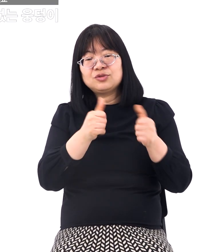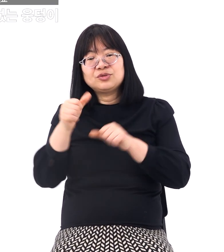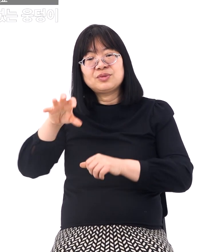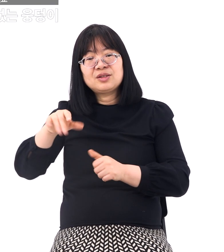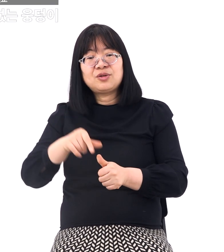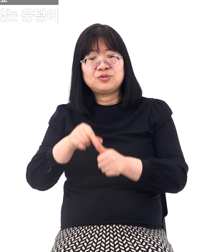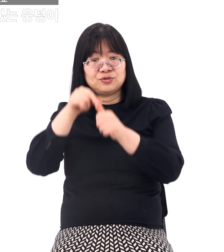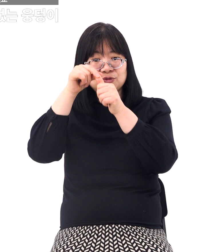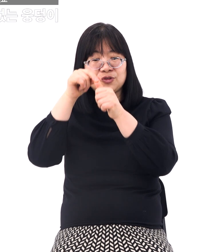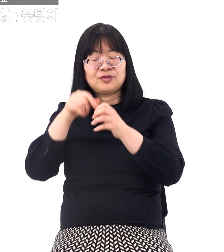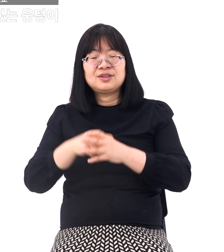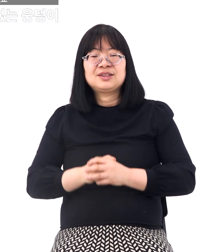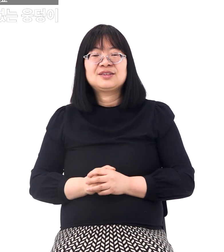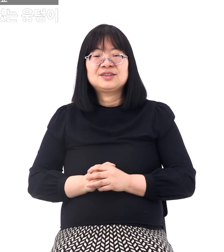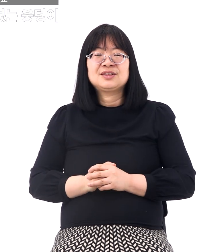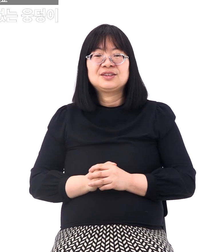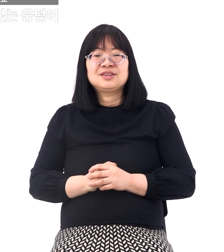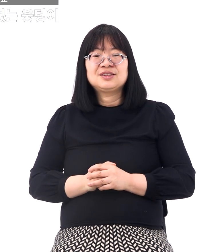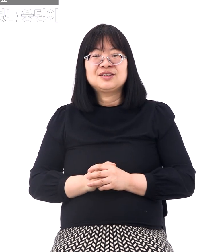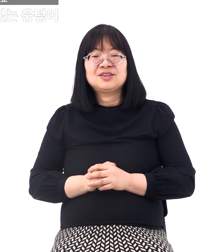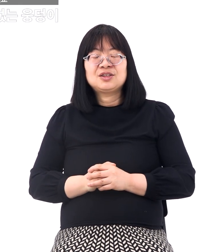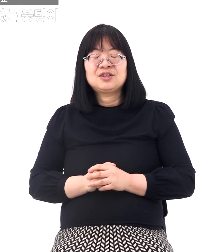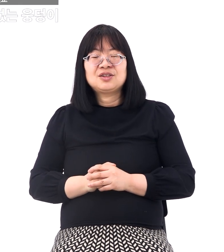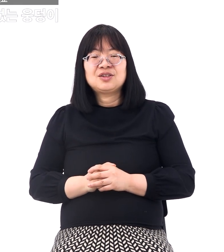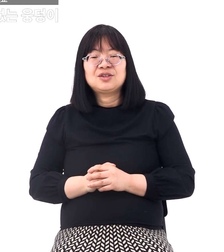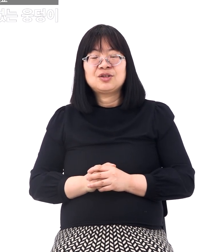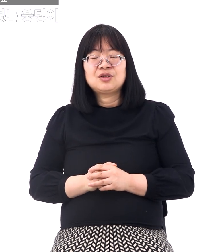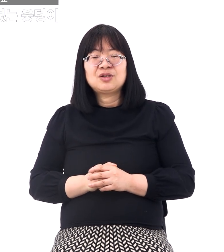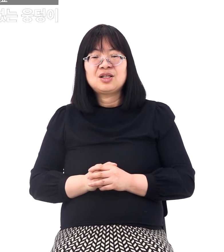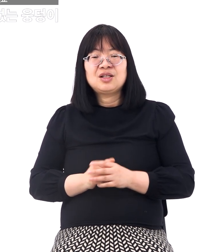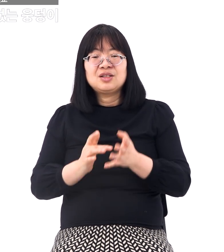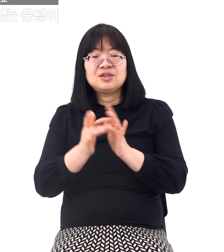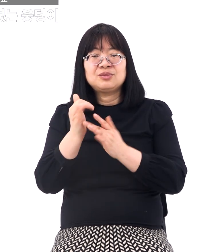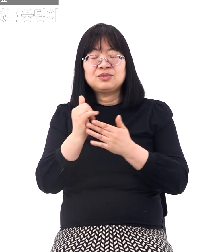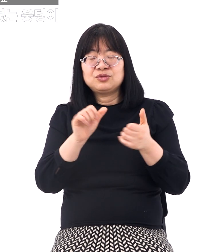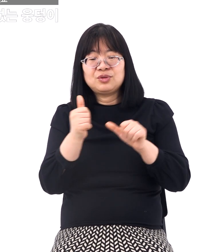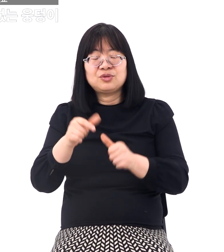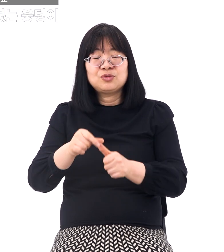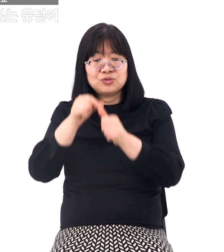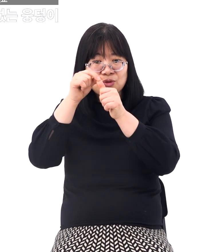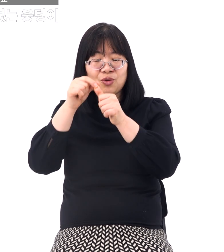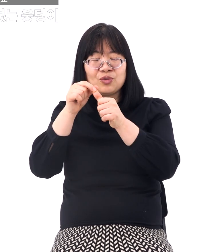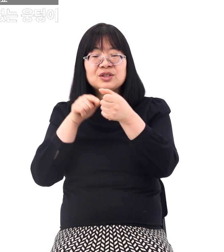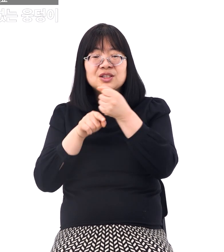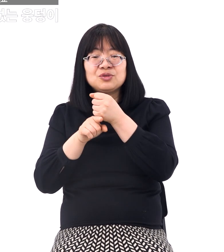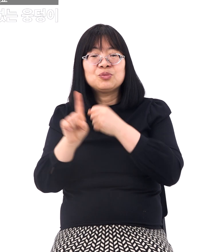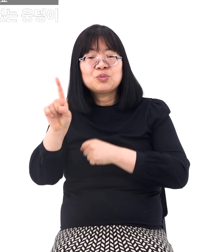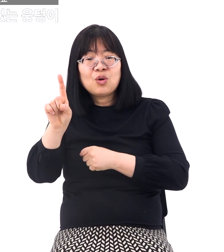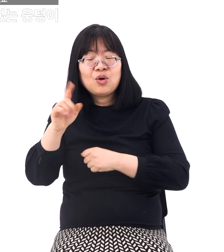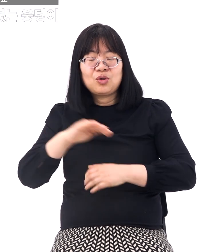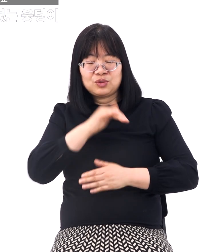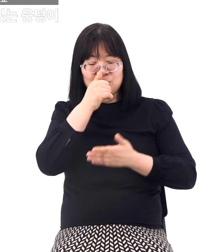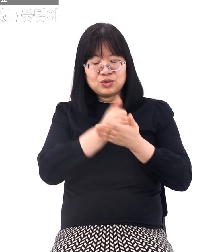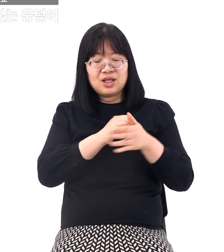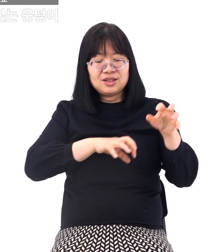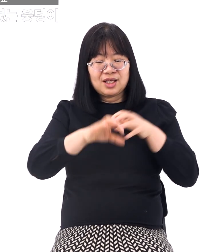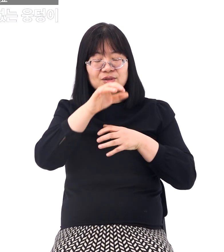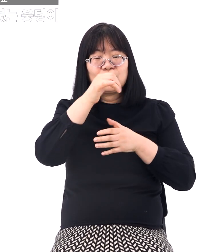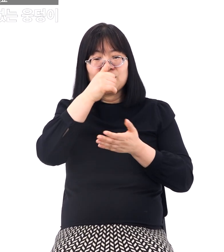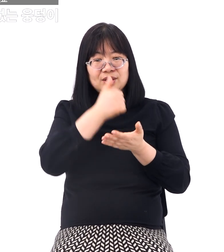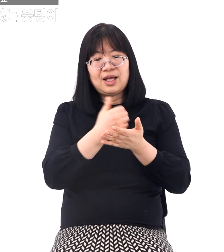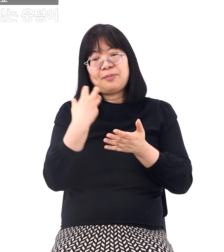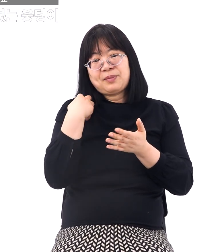죽음에서 구원하실. 왜 예수님이 죽음에서 구원을 받아야 됩니까? 우리의 죄를 대속하기